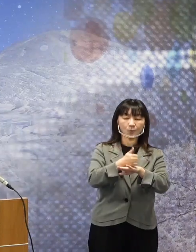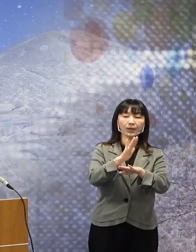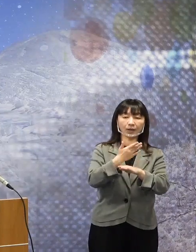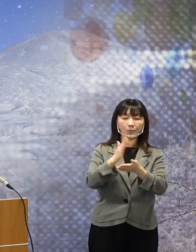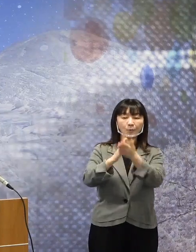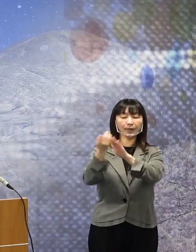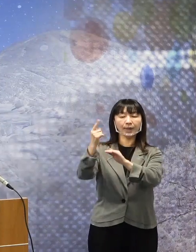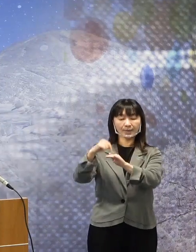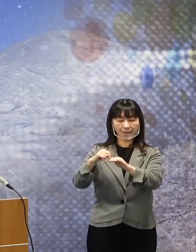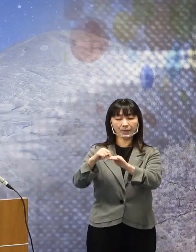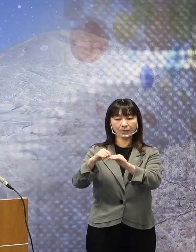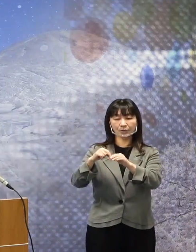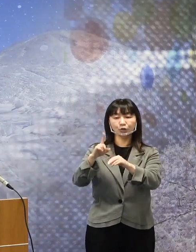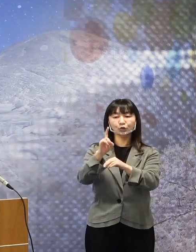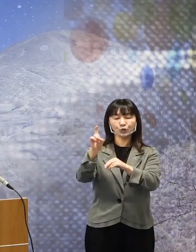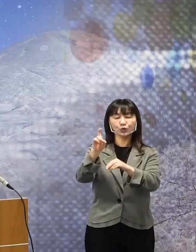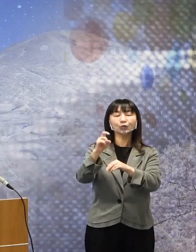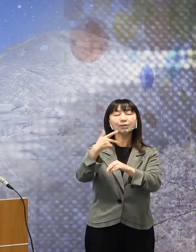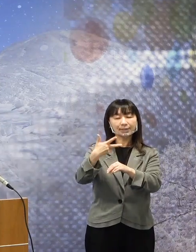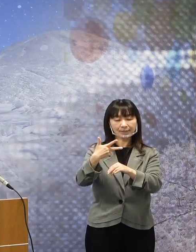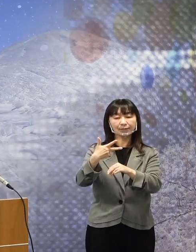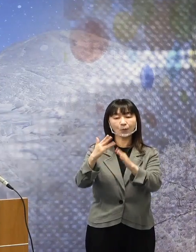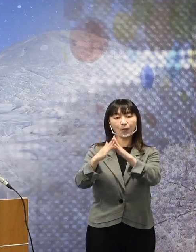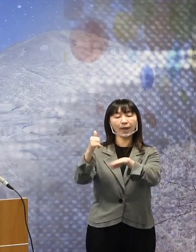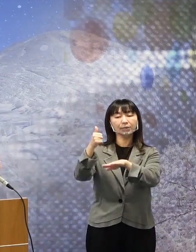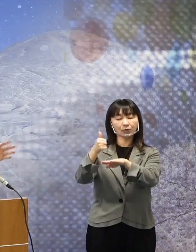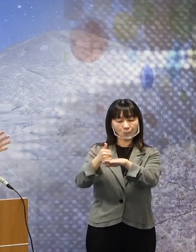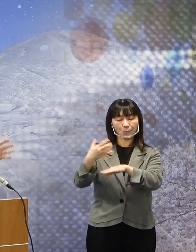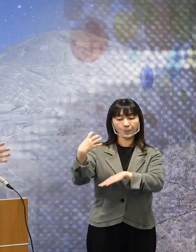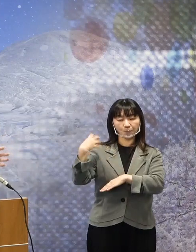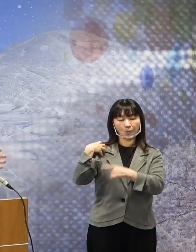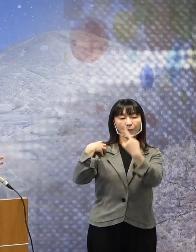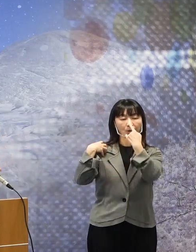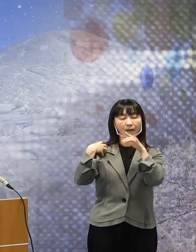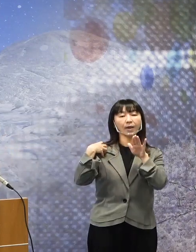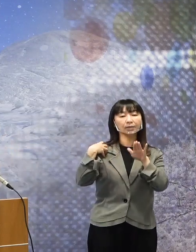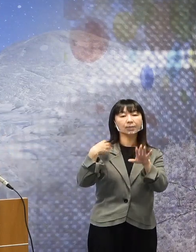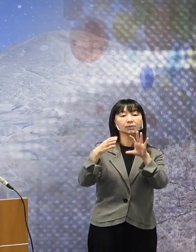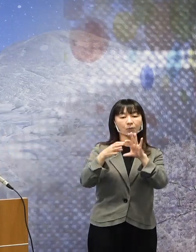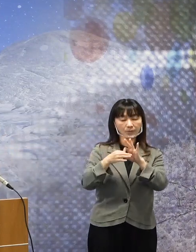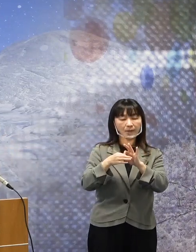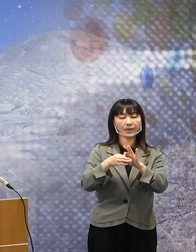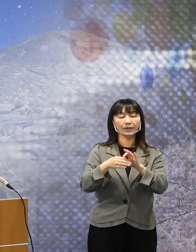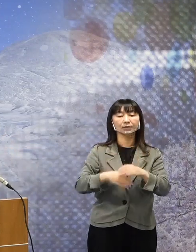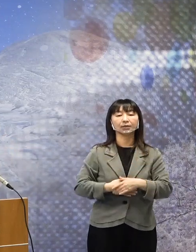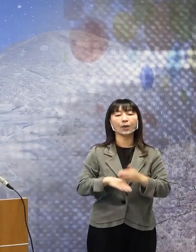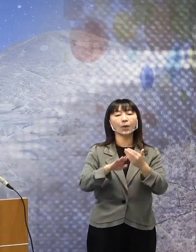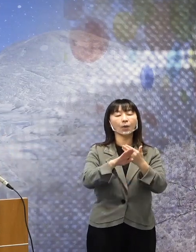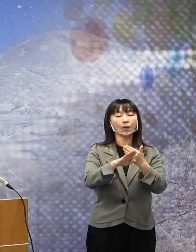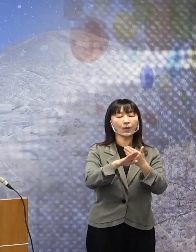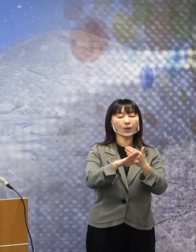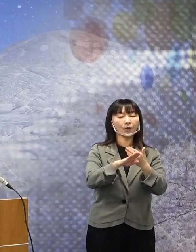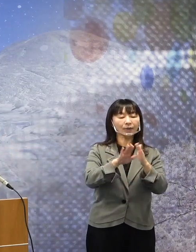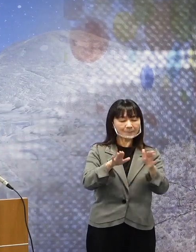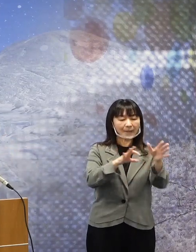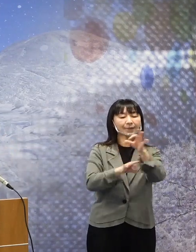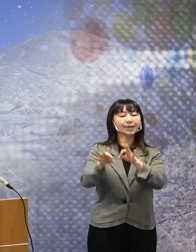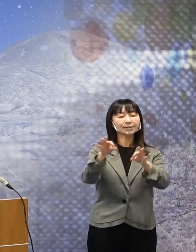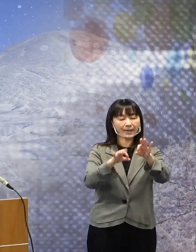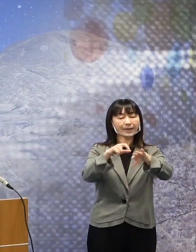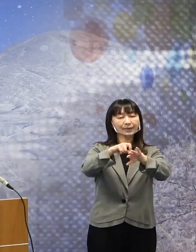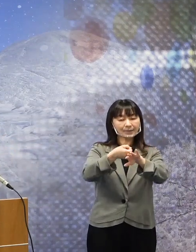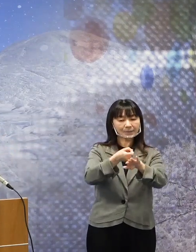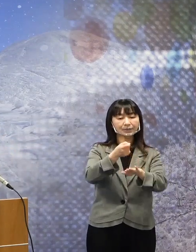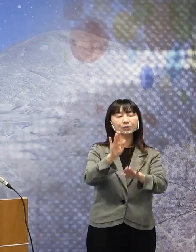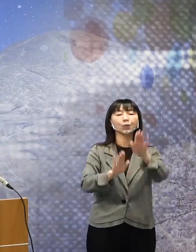10市の代表役市長会の会長を手伝ってますので、市長会全体としても飲食店はじめ経済厳しい状況なんだということ